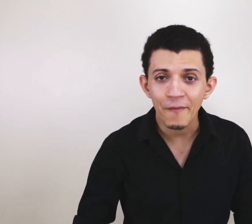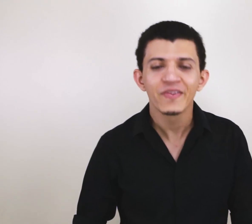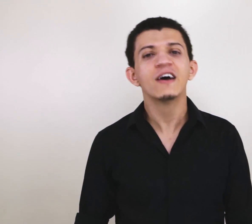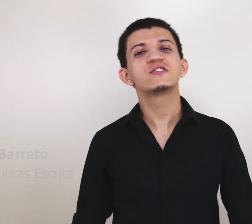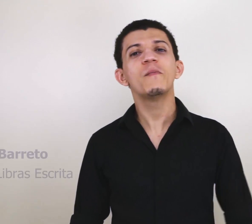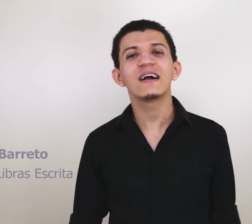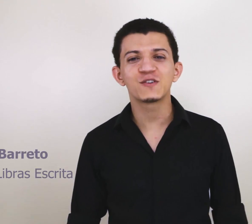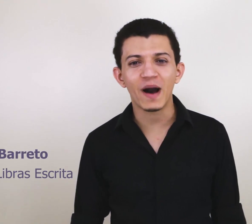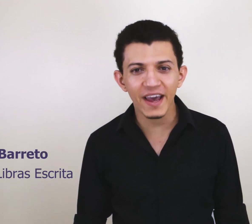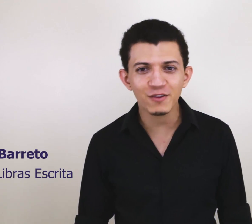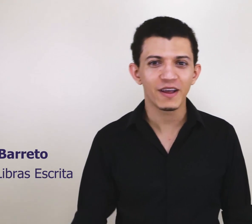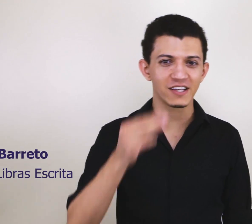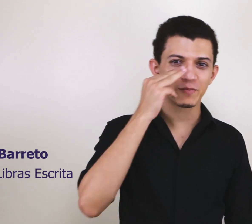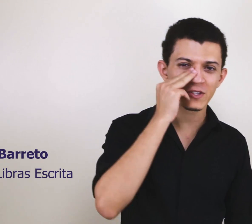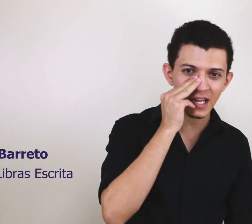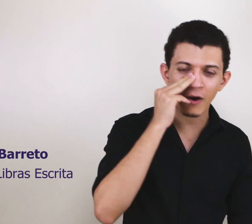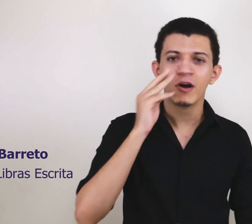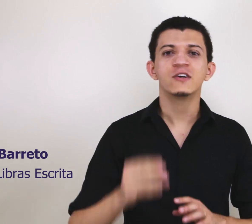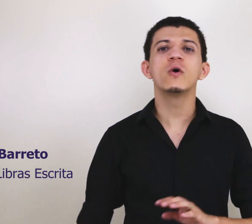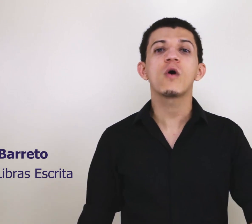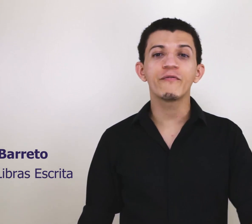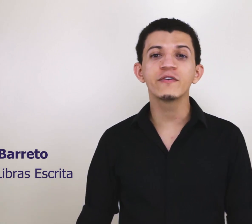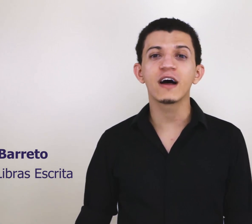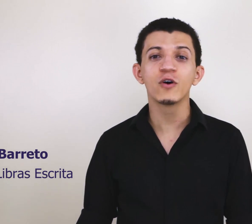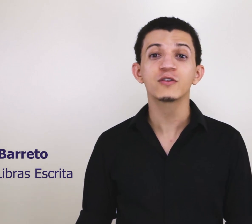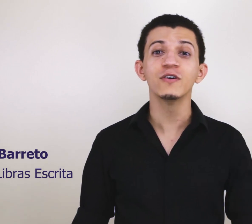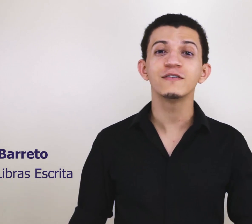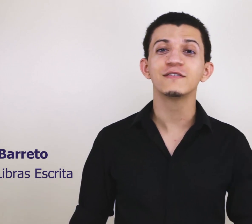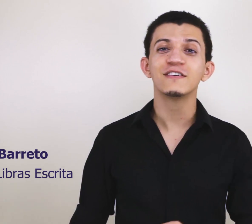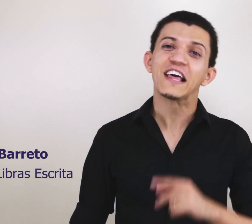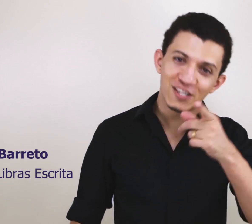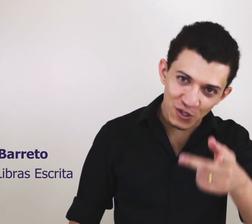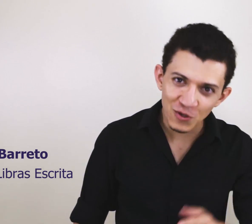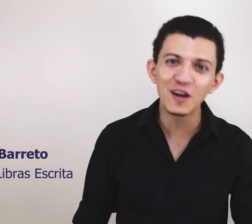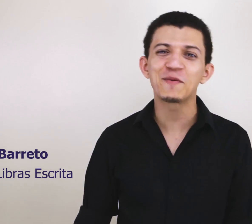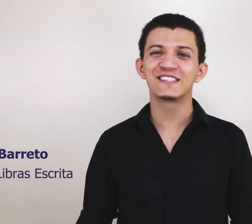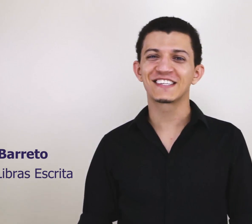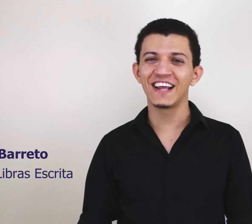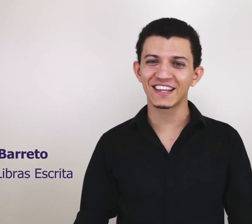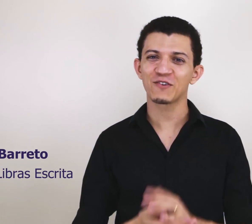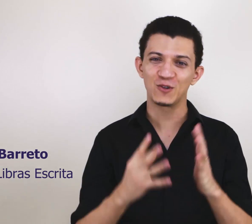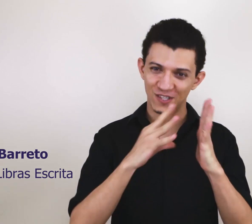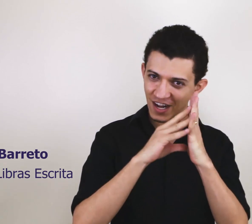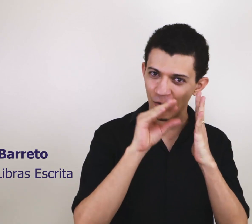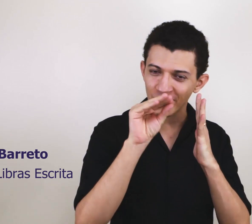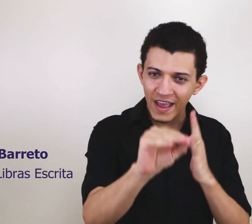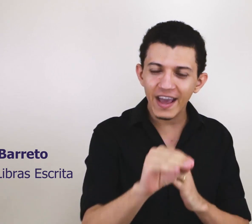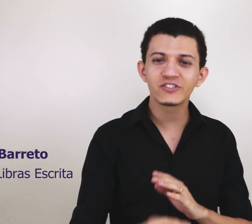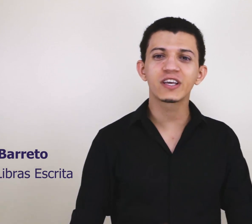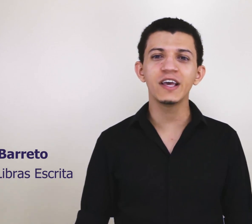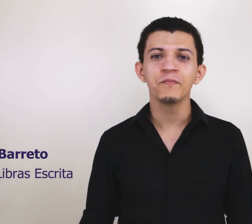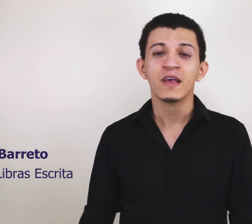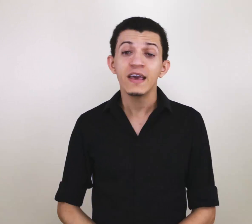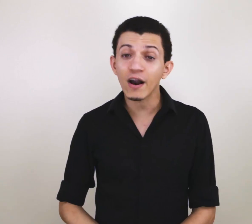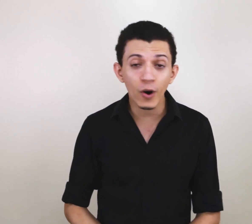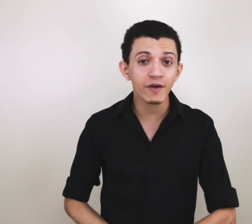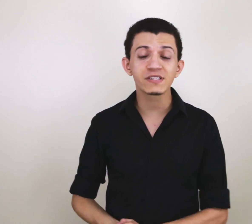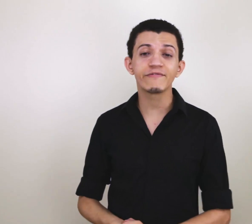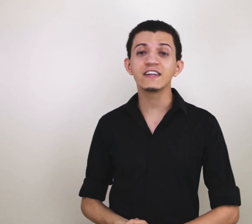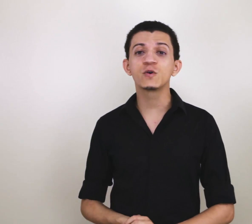Olá, eu sou o Madison Barreto, este é o meu sinal, sou o cofundador do Instituto Libras Escrita, cujo sinal é este aqui, e agora você vai